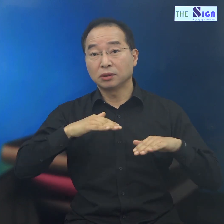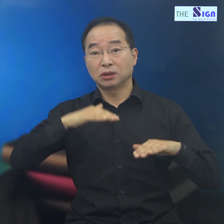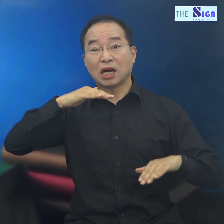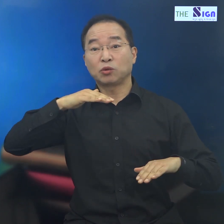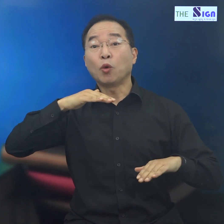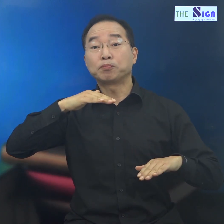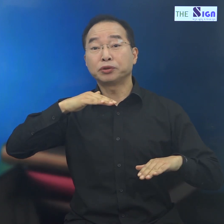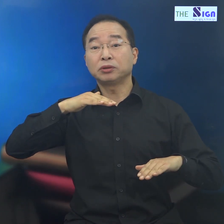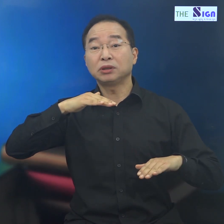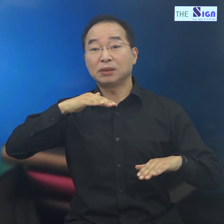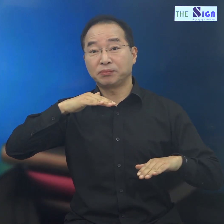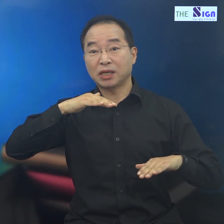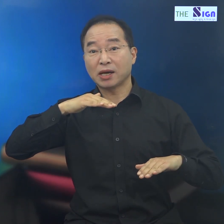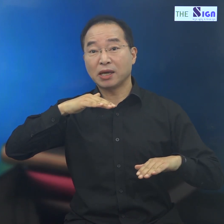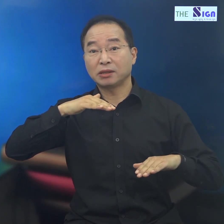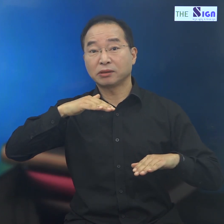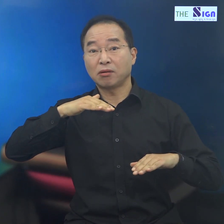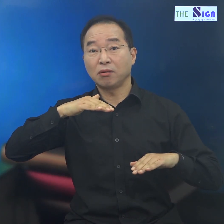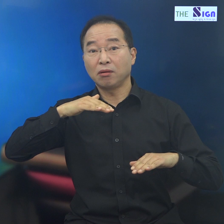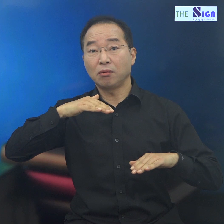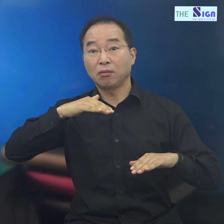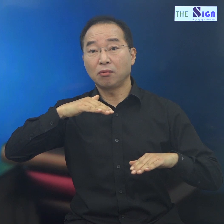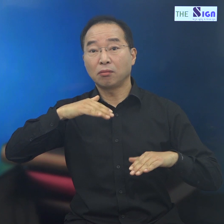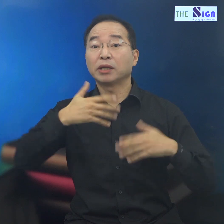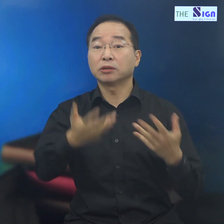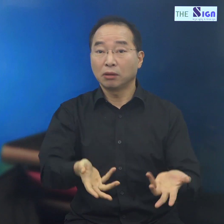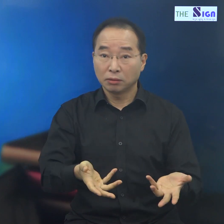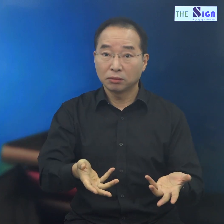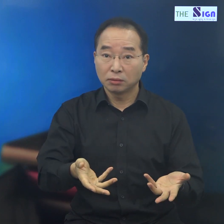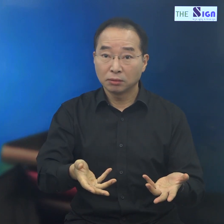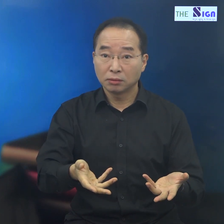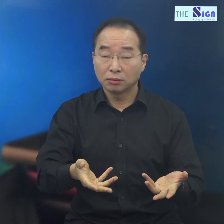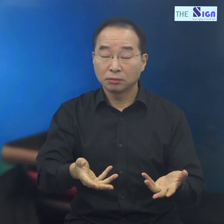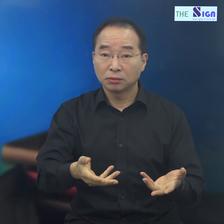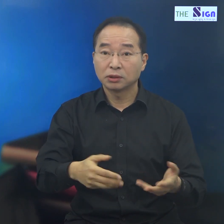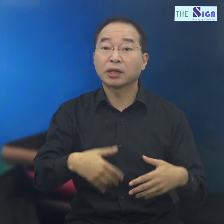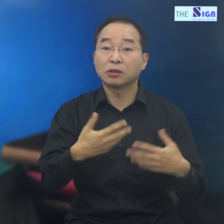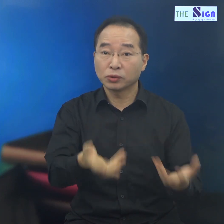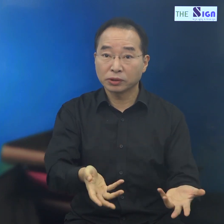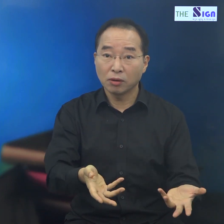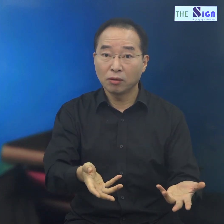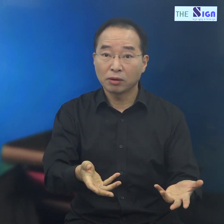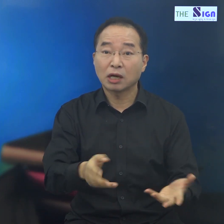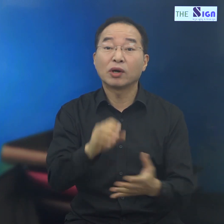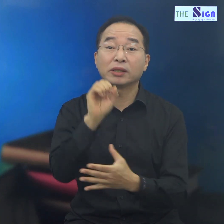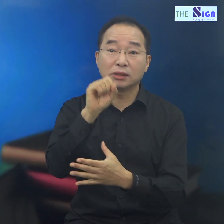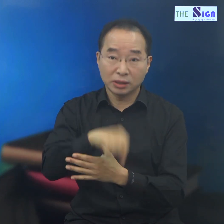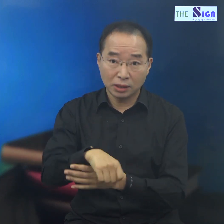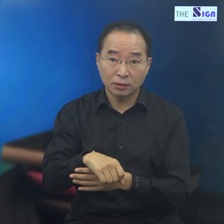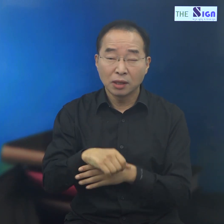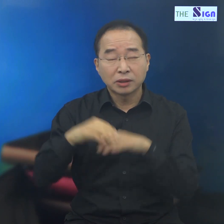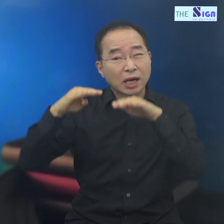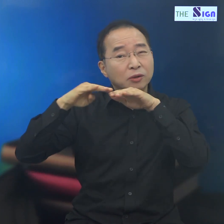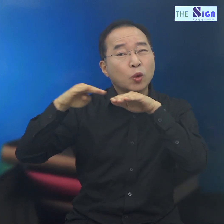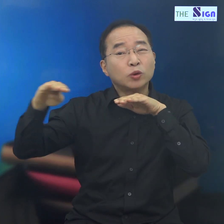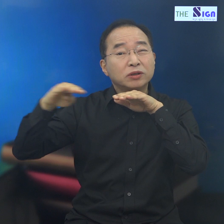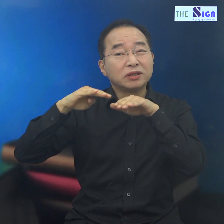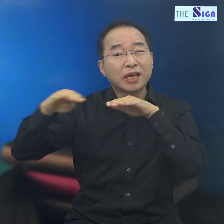약간 높은 입장에서 맞아 그렇게 해줬어 라고 할 땐 승인. 약간 동등